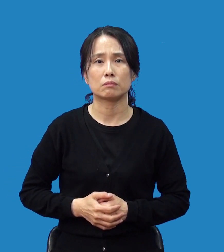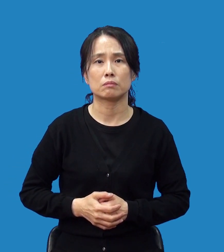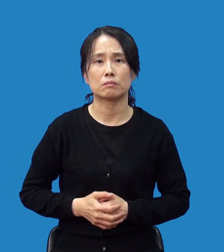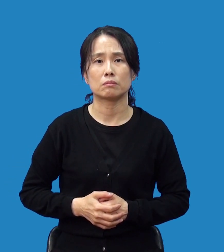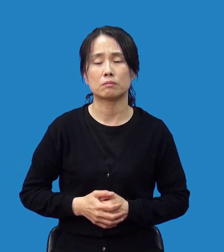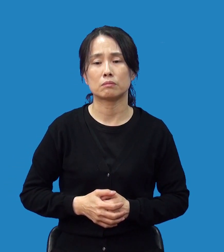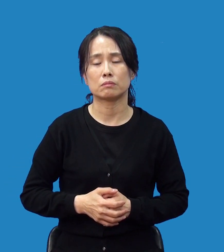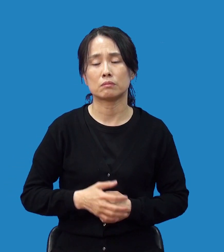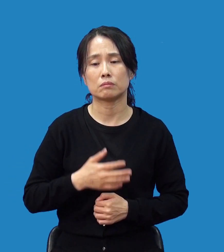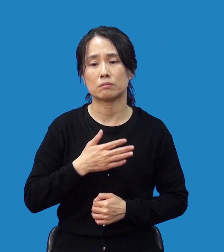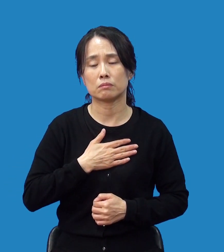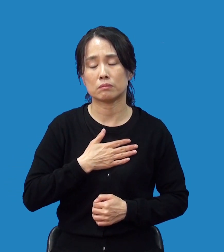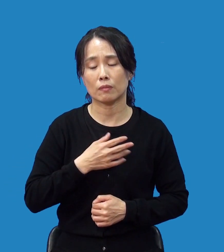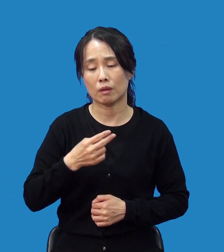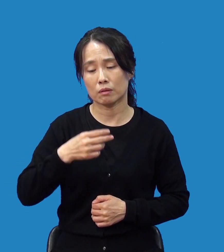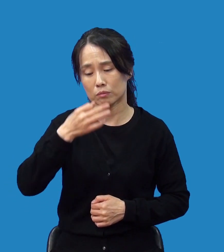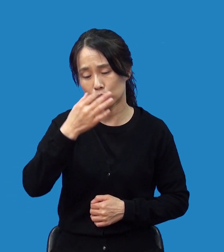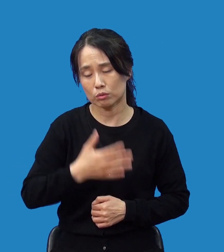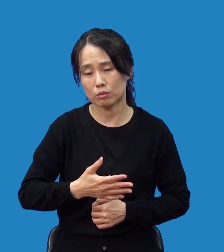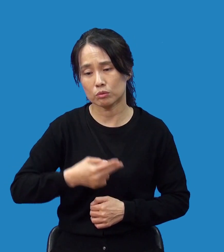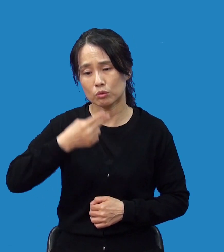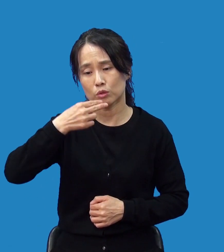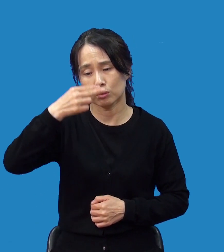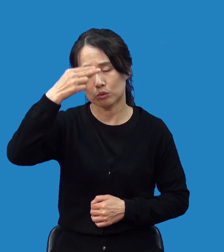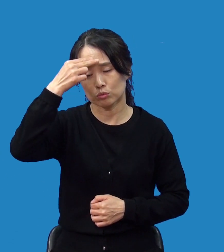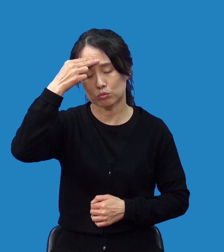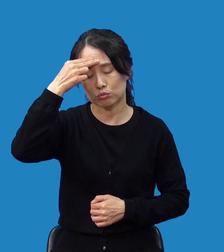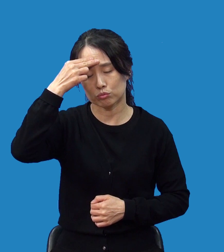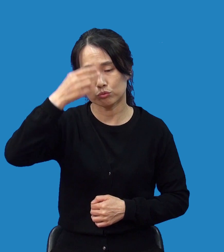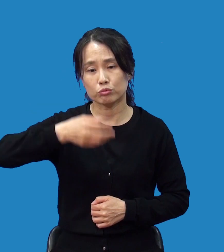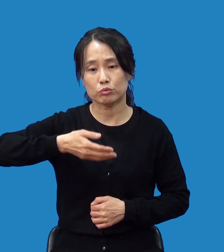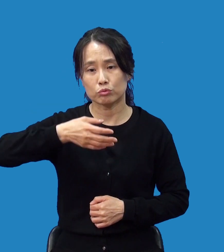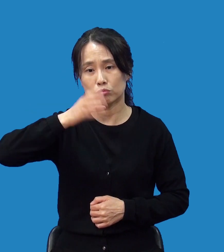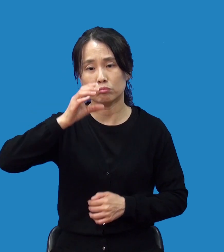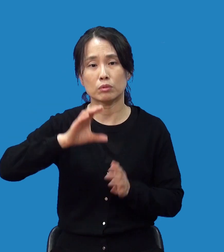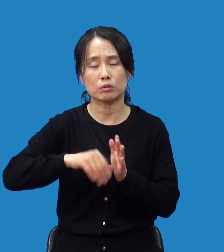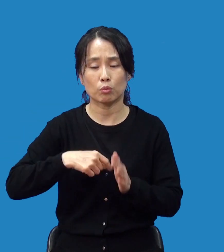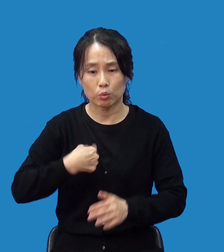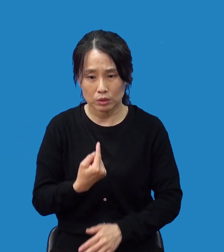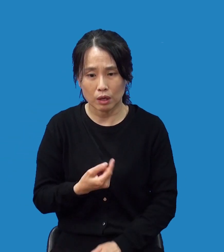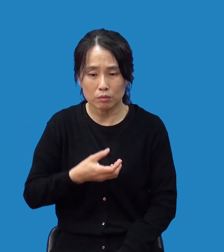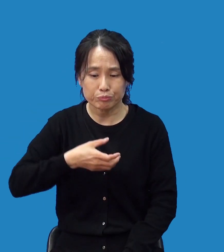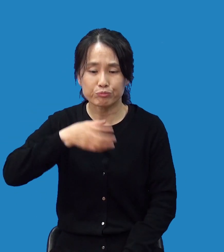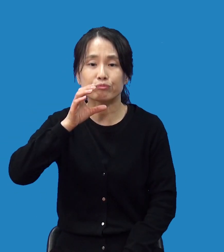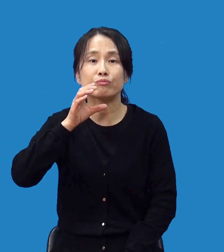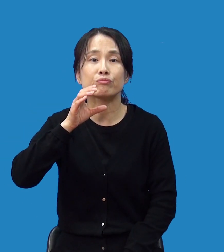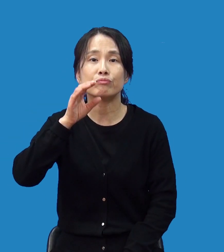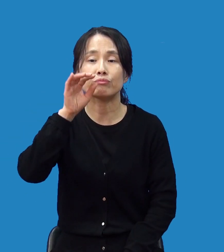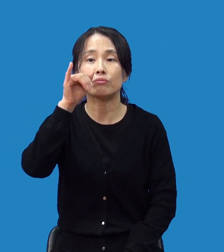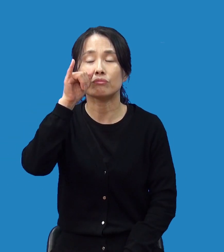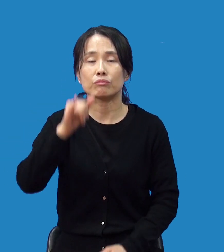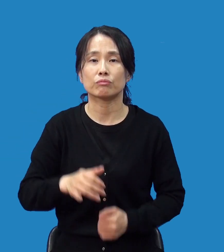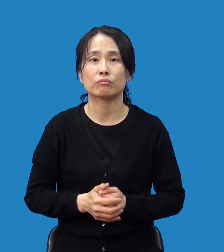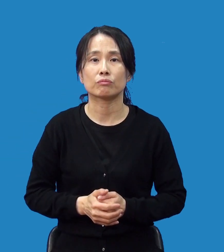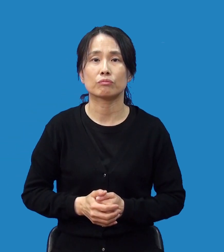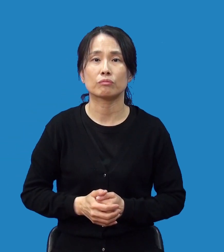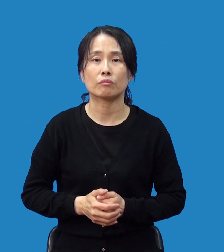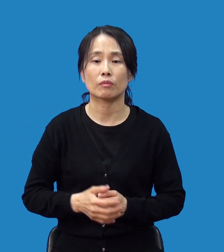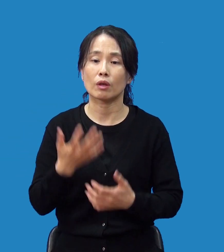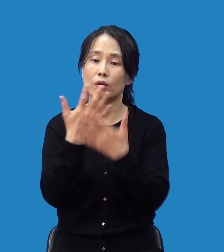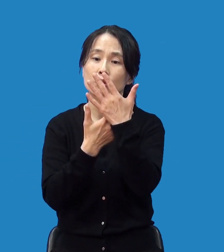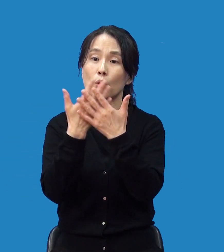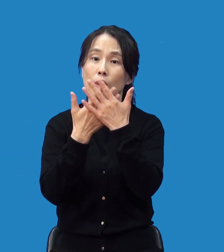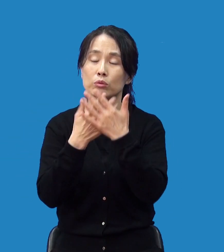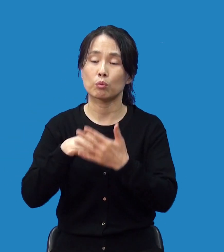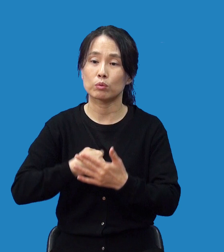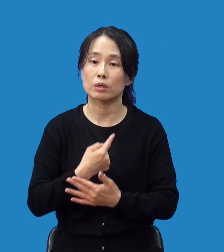인생이 힘들어서 술 마시면서 달려버리는 사람도 혼자 술 마시고, 영화도 혼자 보고